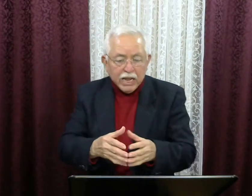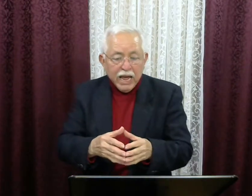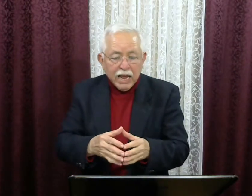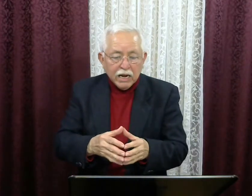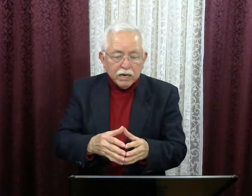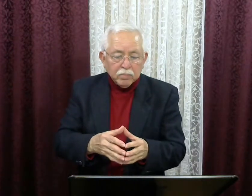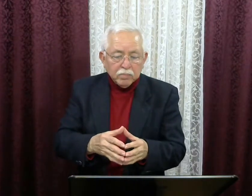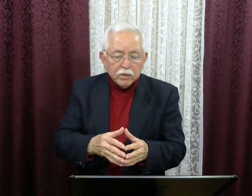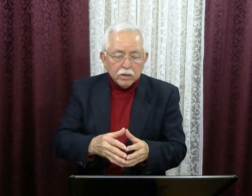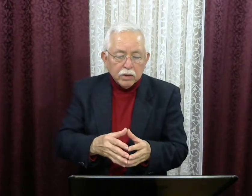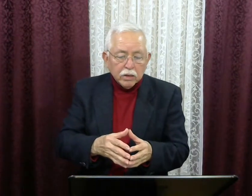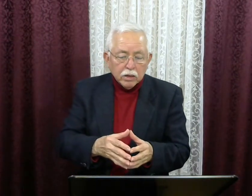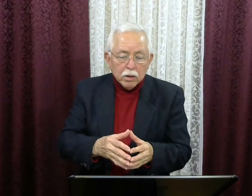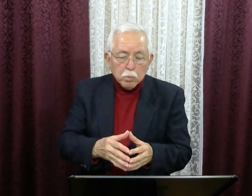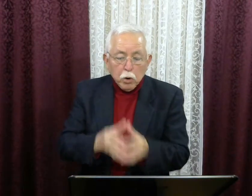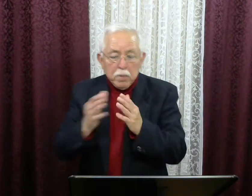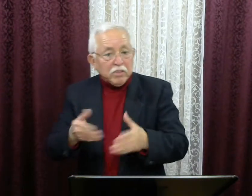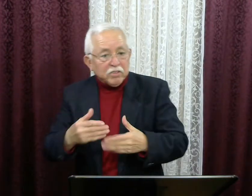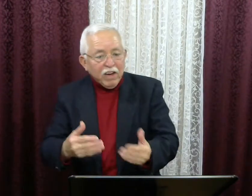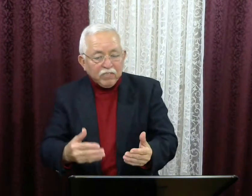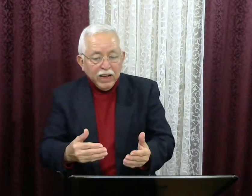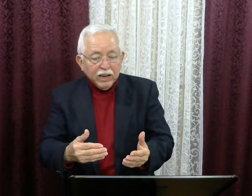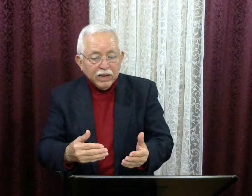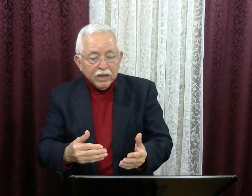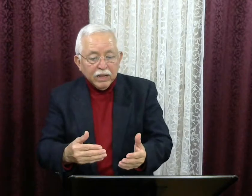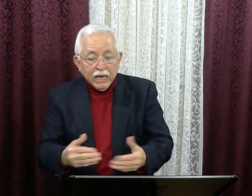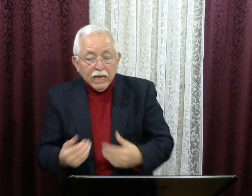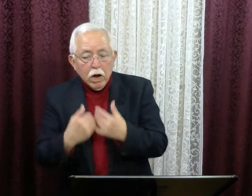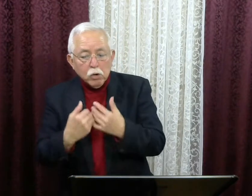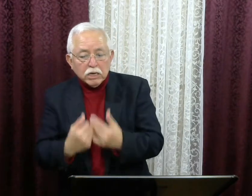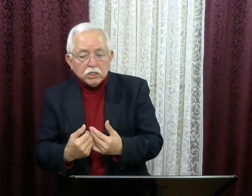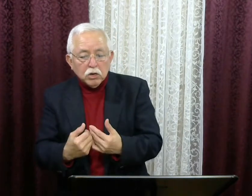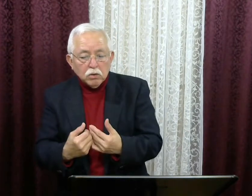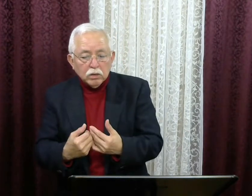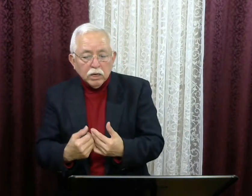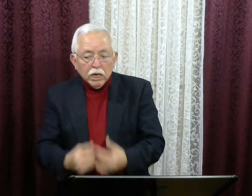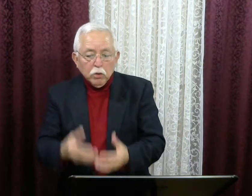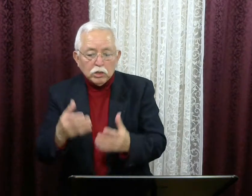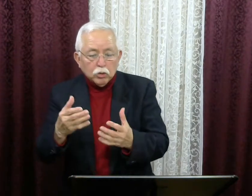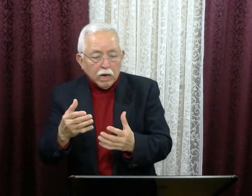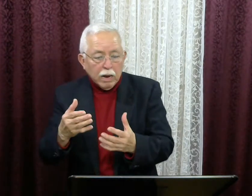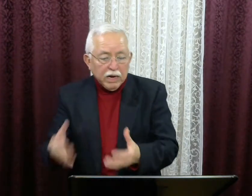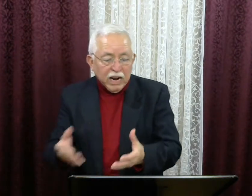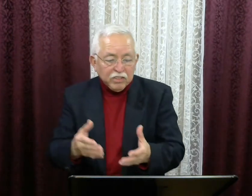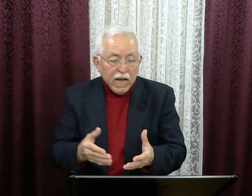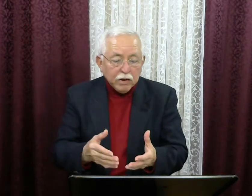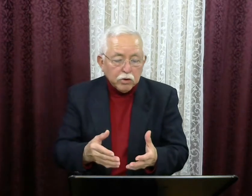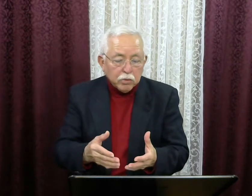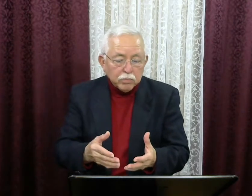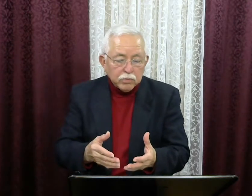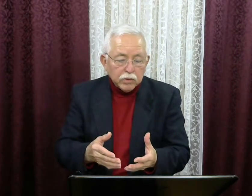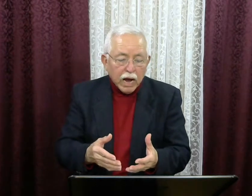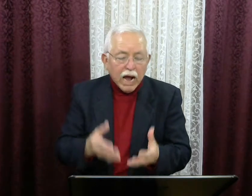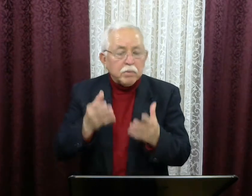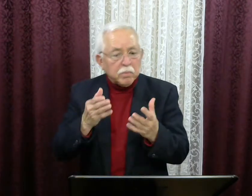Él por medio de la fe y la oración y nuestro caminar diario al vivir